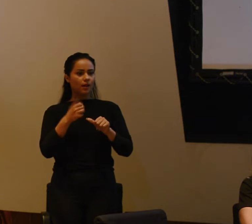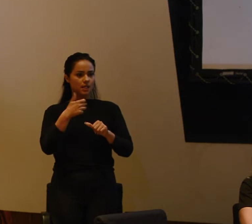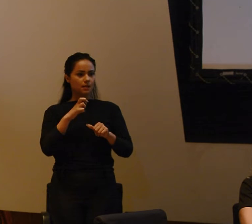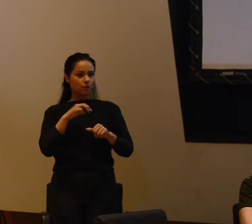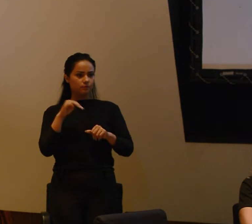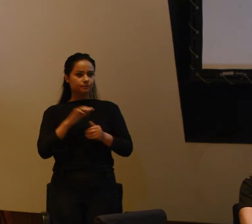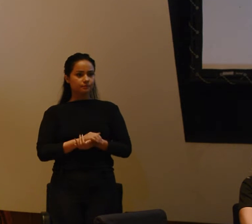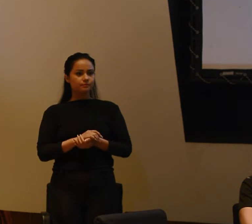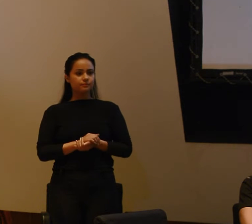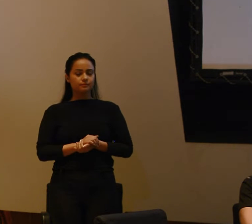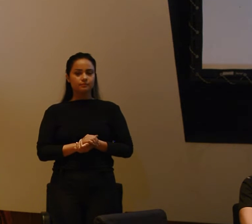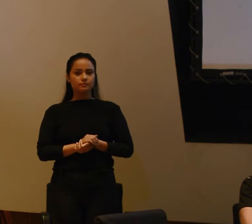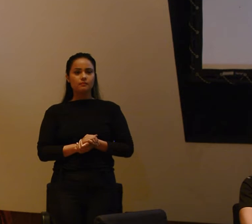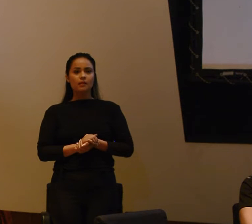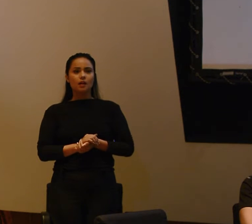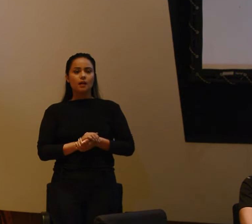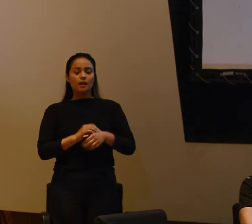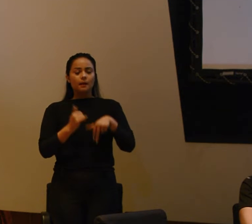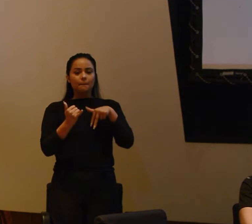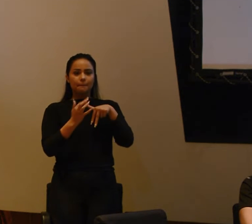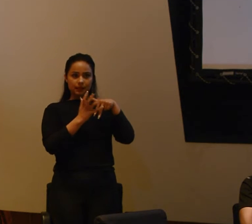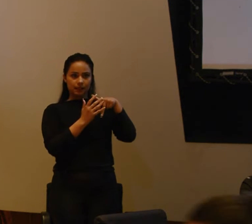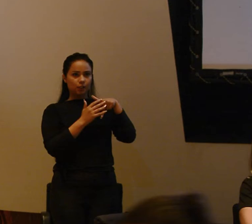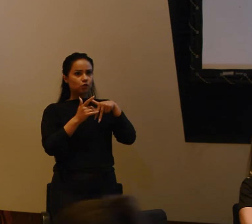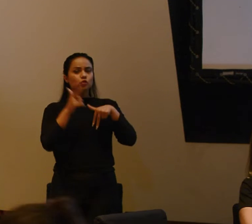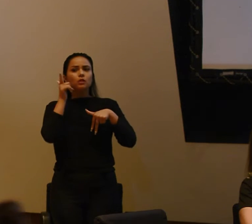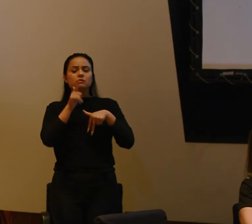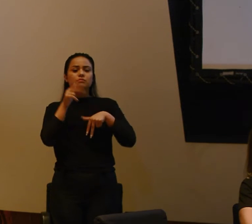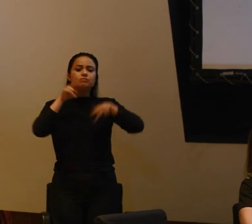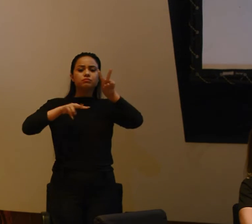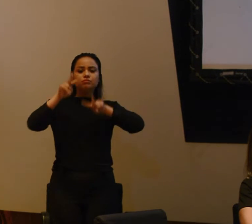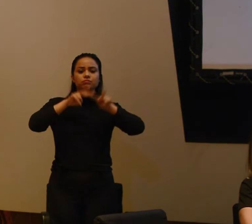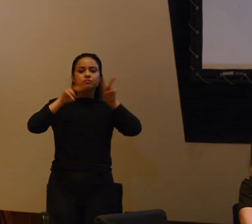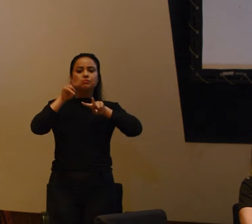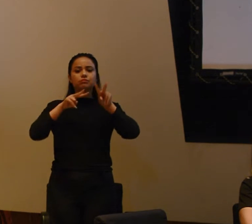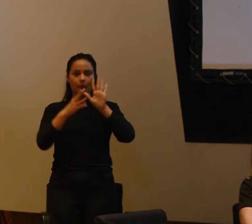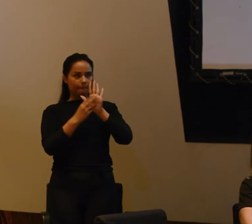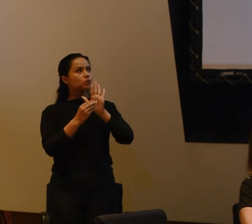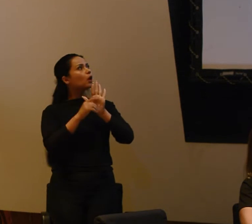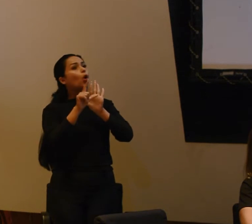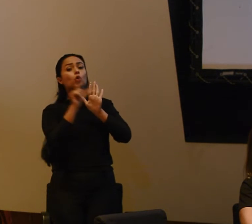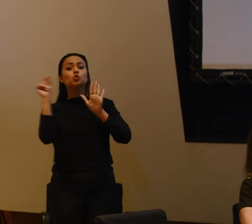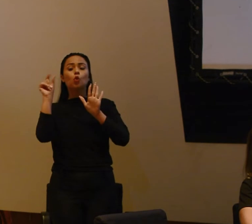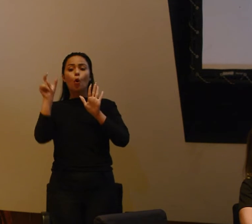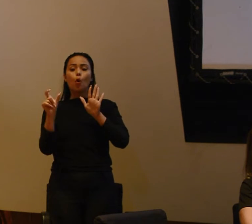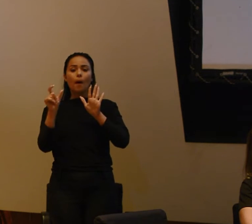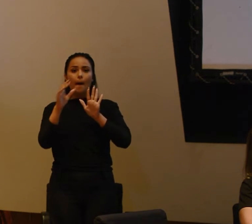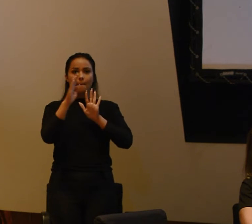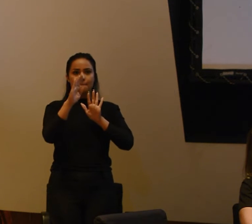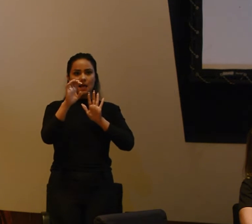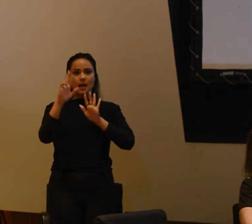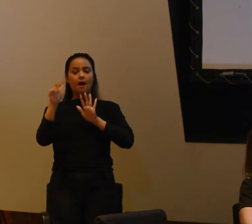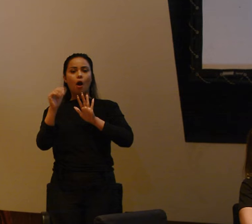geralmente esse paciente, ele não consegue realizar o exame da forma, como os outros, a questão do BERA